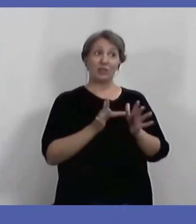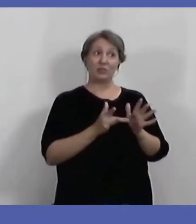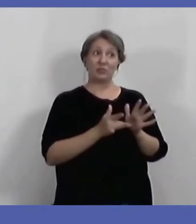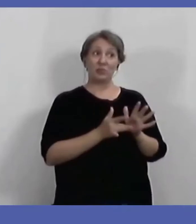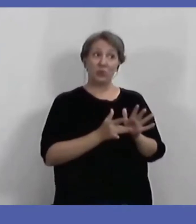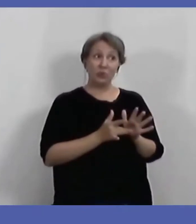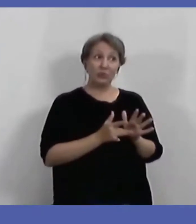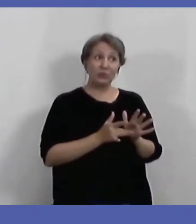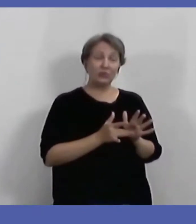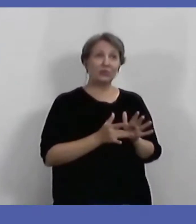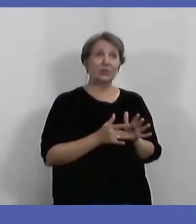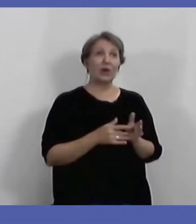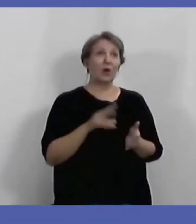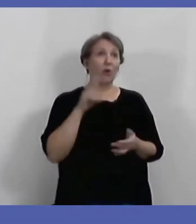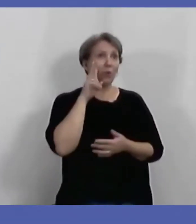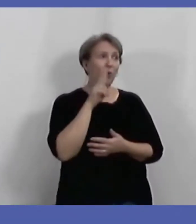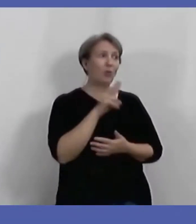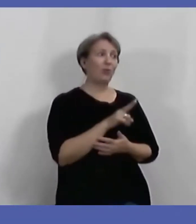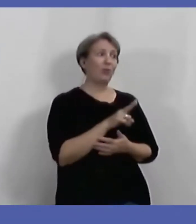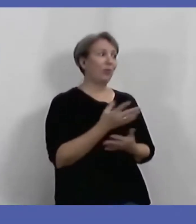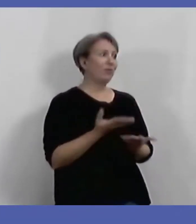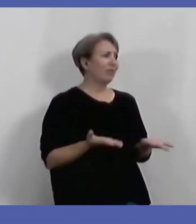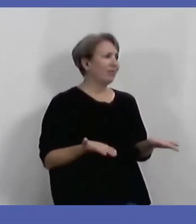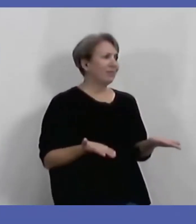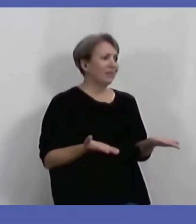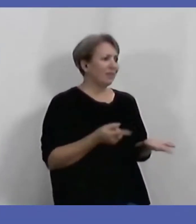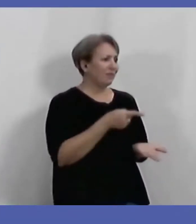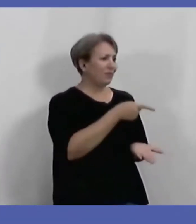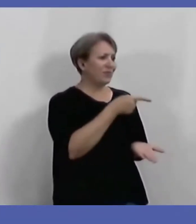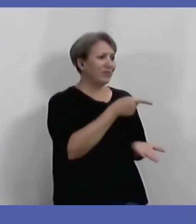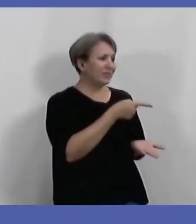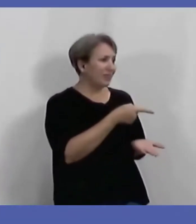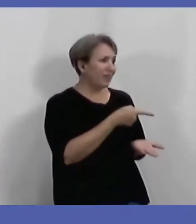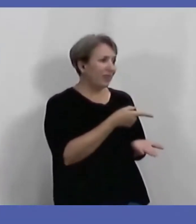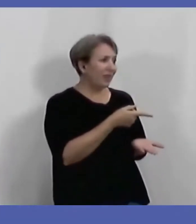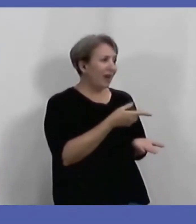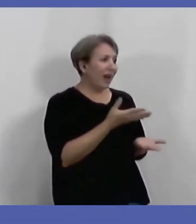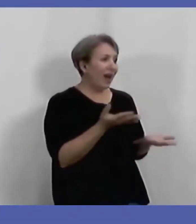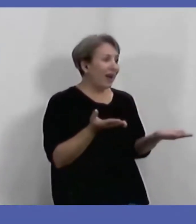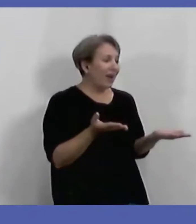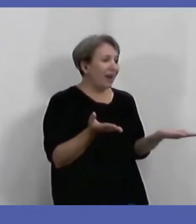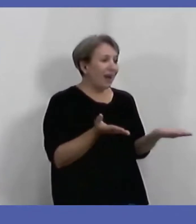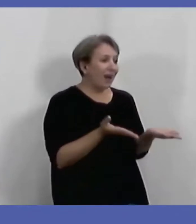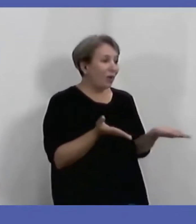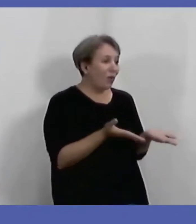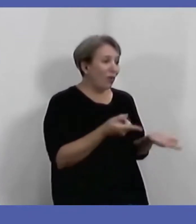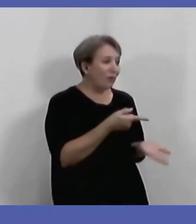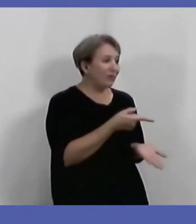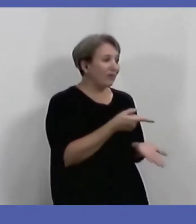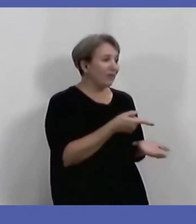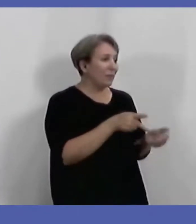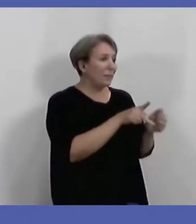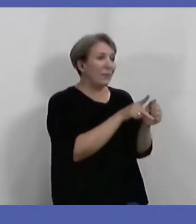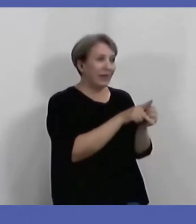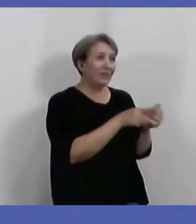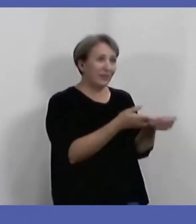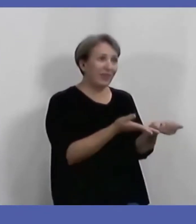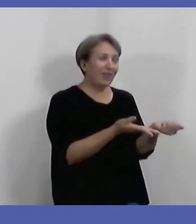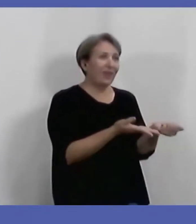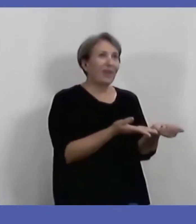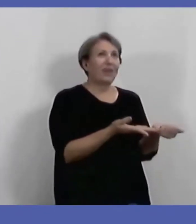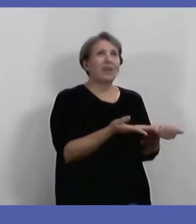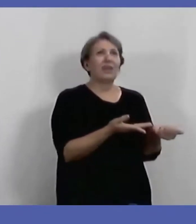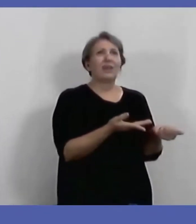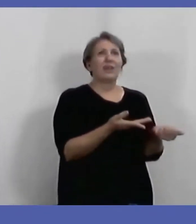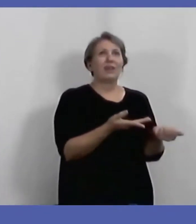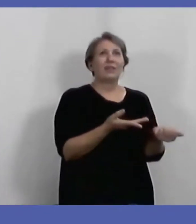Pedro que foi usado por Deus Pai para revelar o Cristo como mistério de Deus,